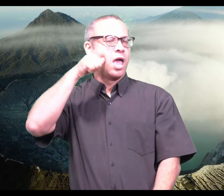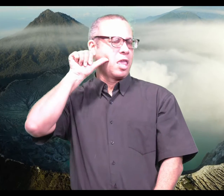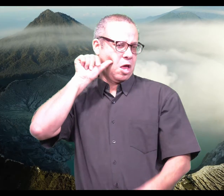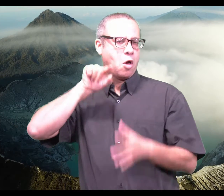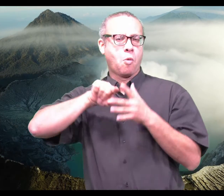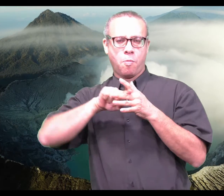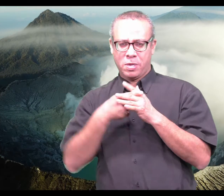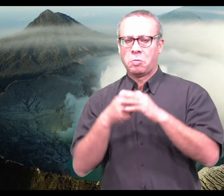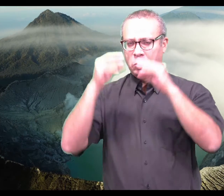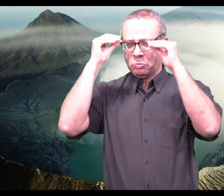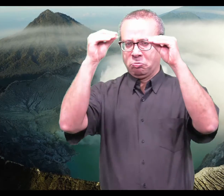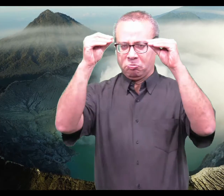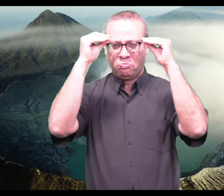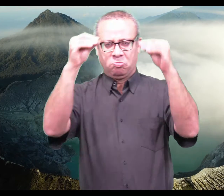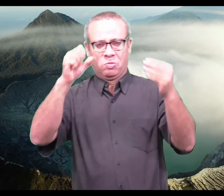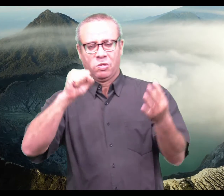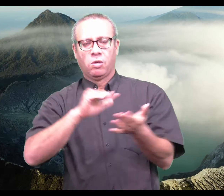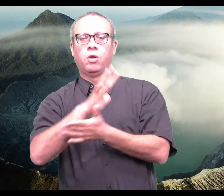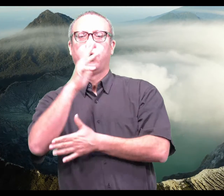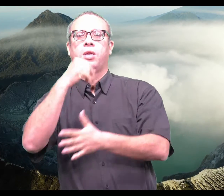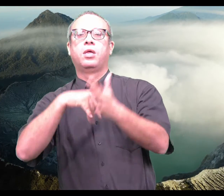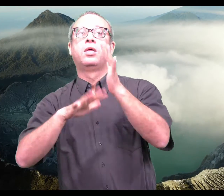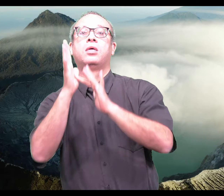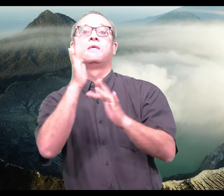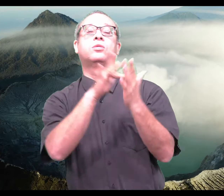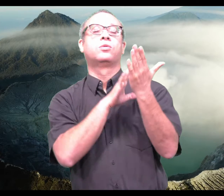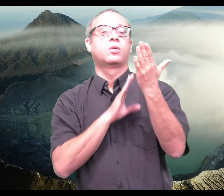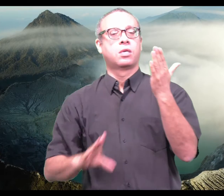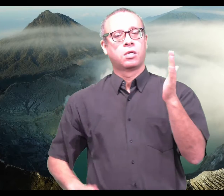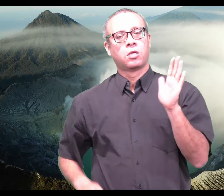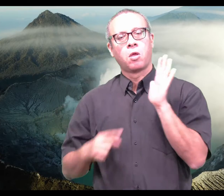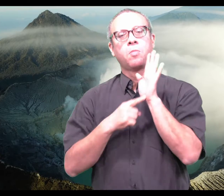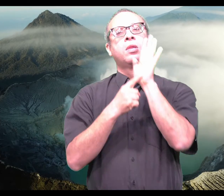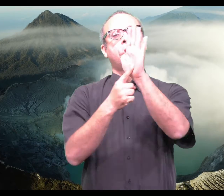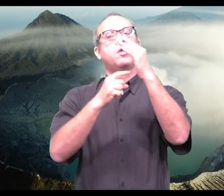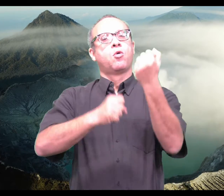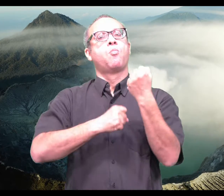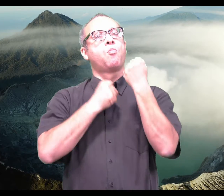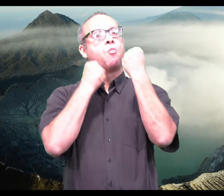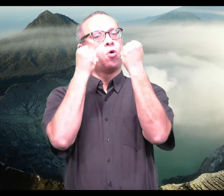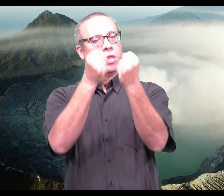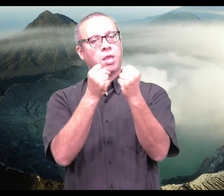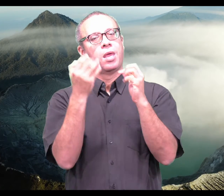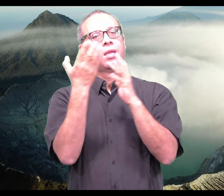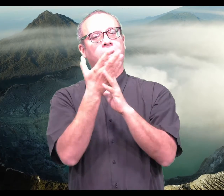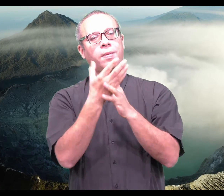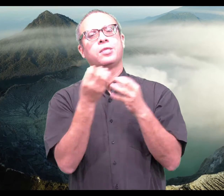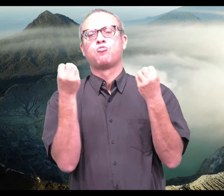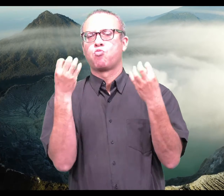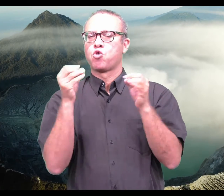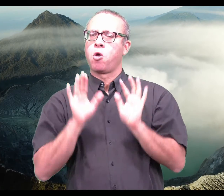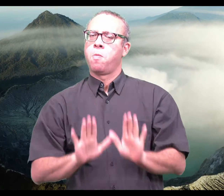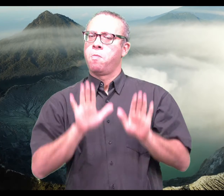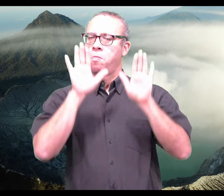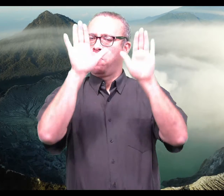En el día de ayer comenzamos a considerar la gloria de Cristo manifestada en su poder a través de una serie de milagros y